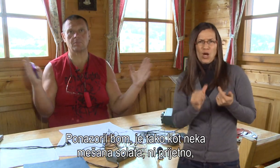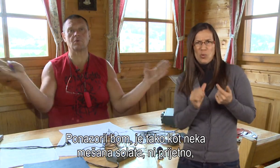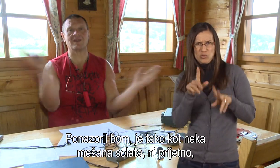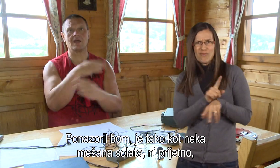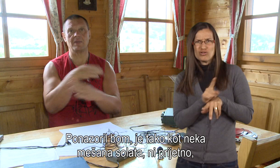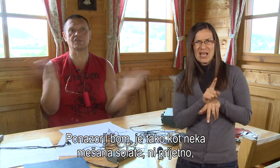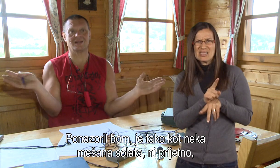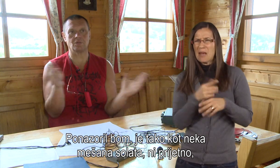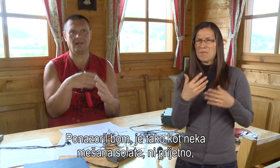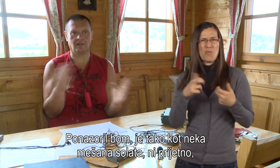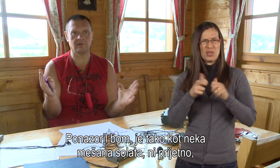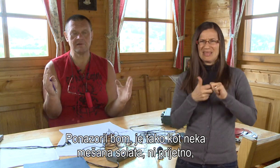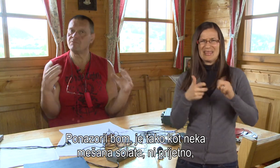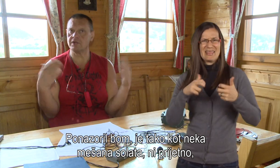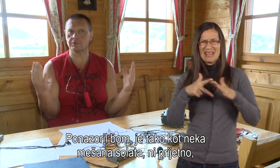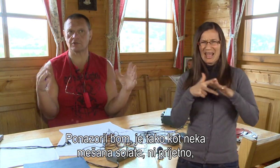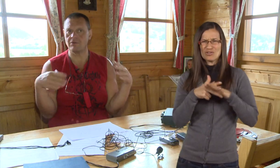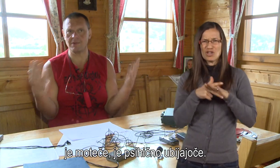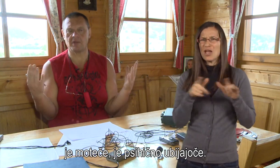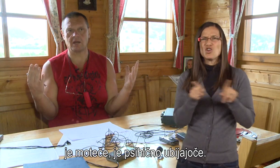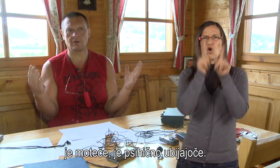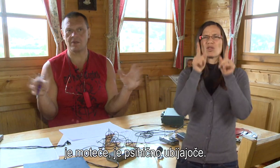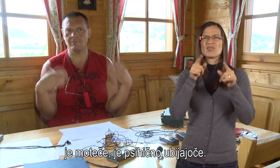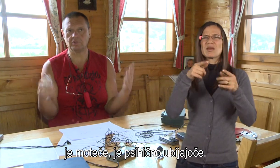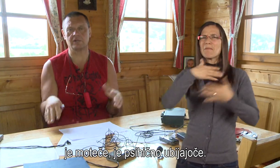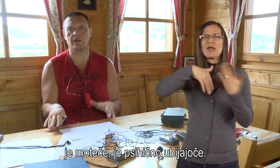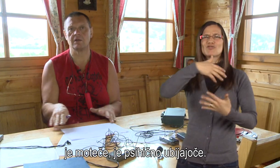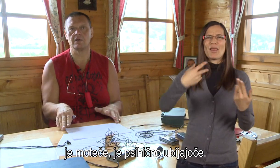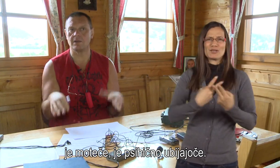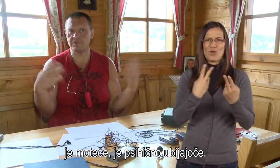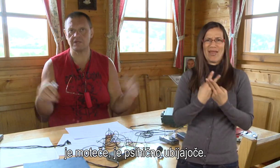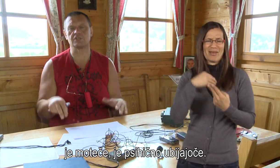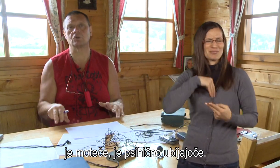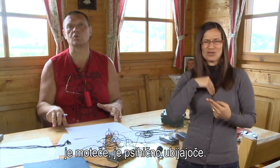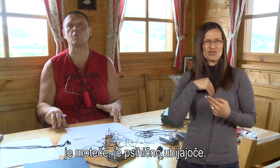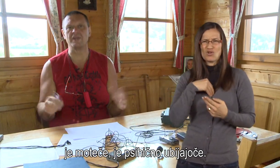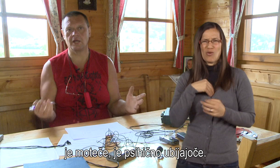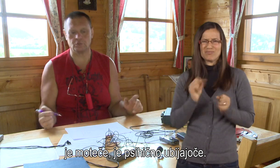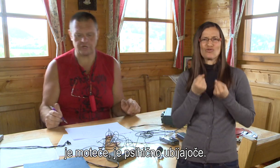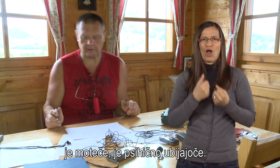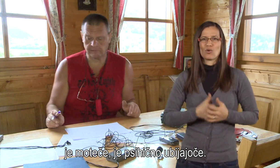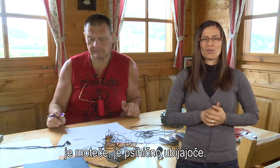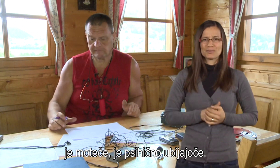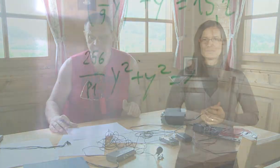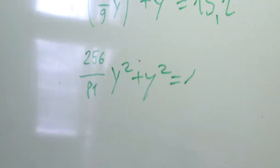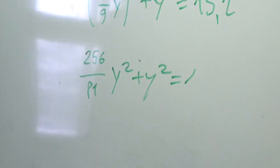ponazoril bom kot neka mešana solata. Ni luštno, ni prijetno, je moteče, je psihično